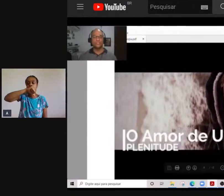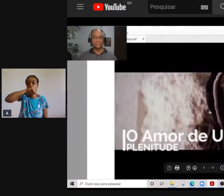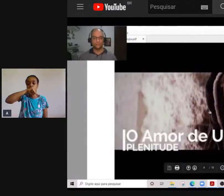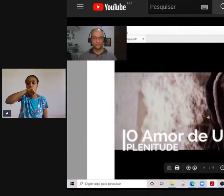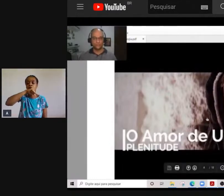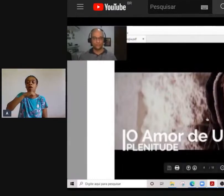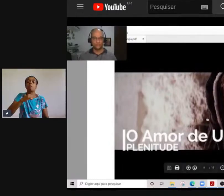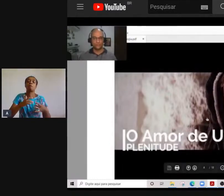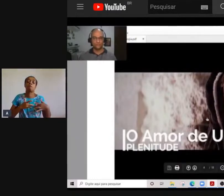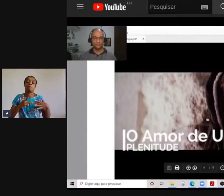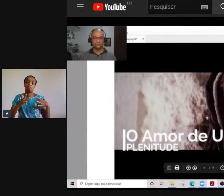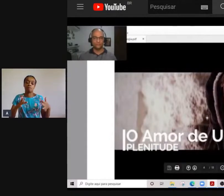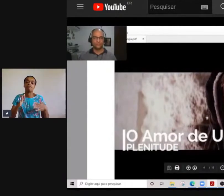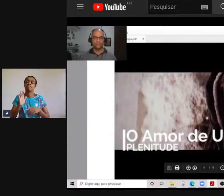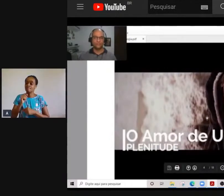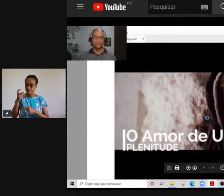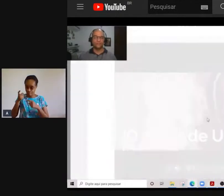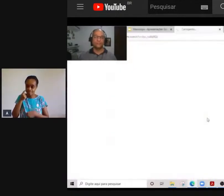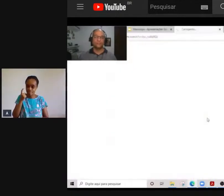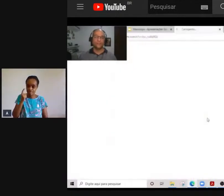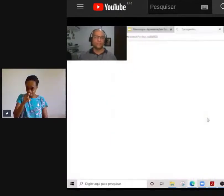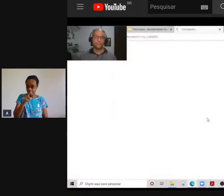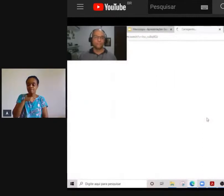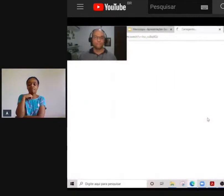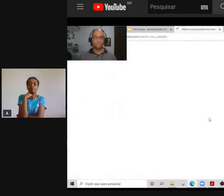ver um trechinho do filme.